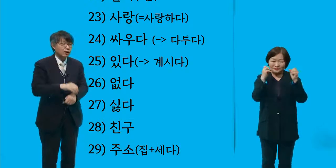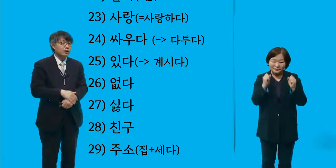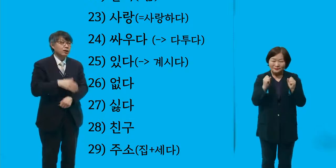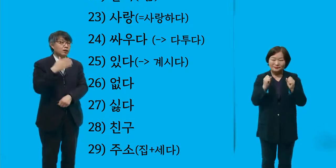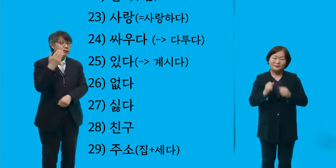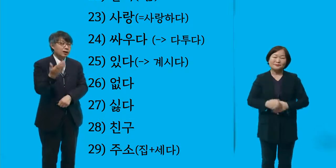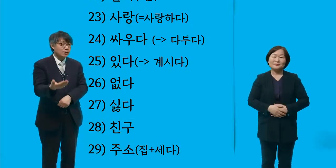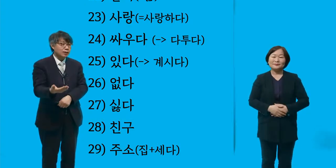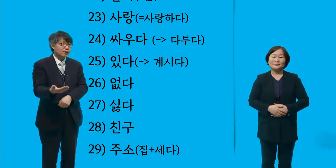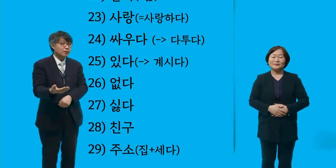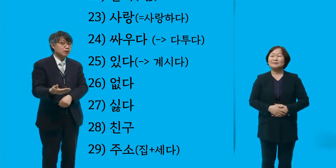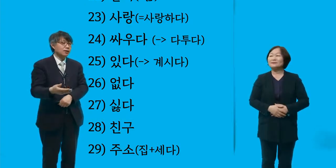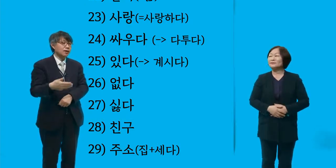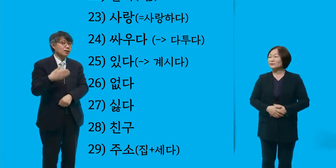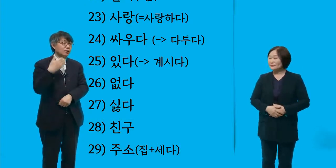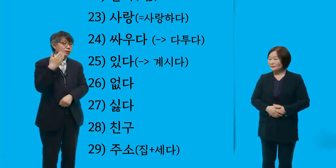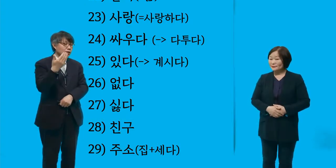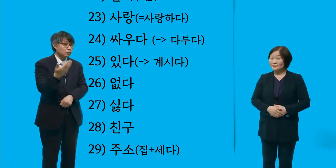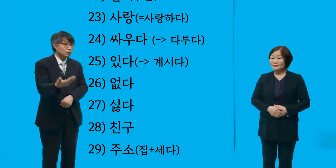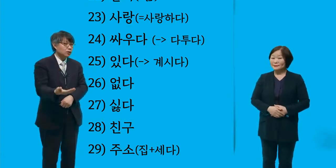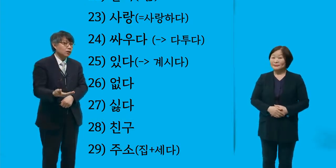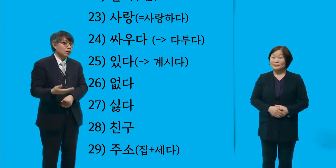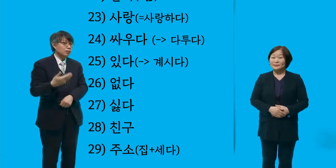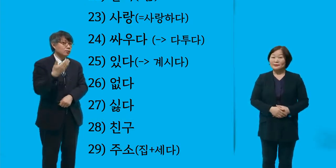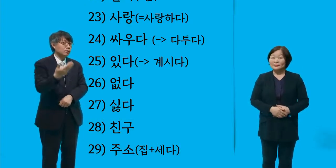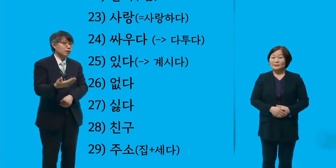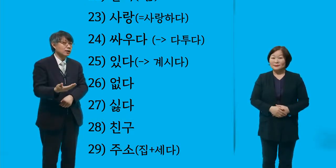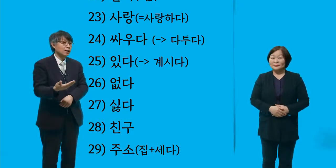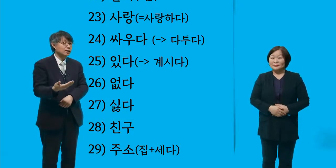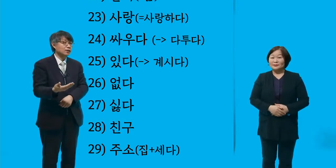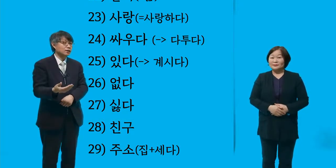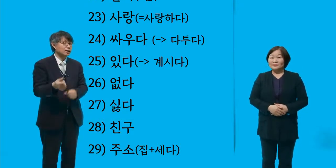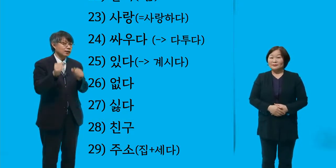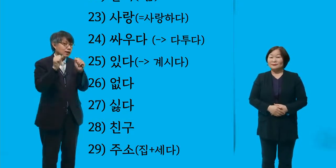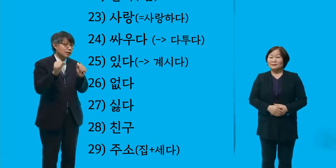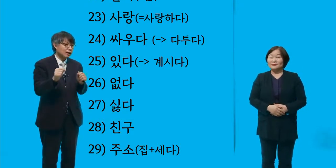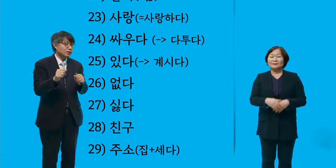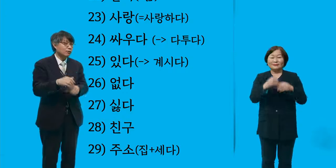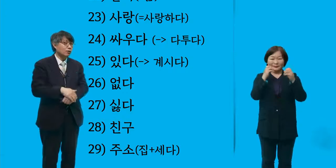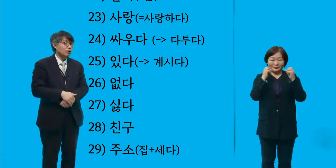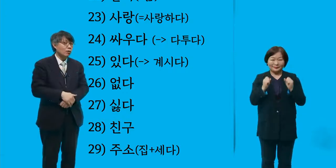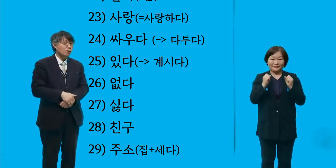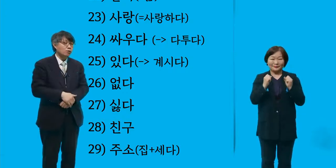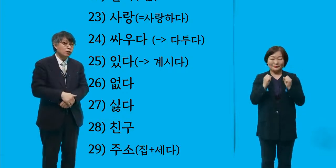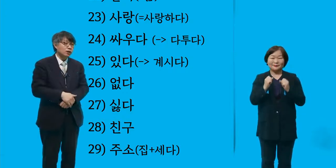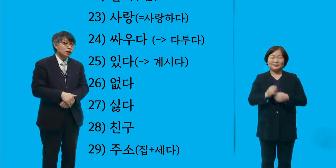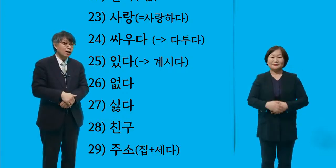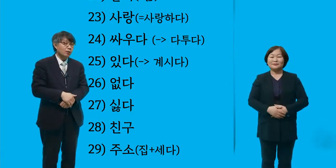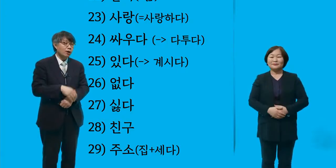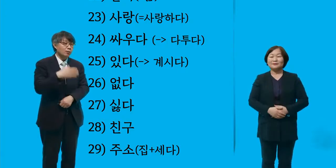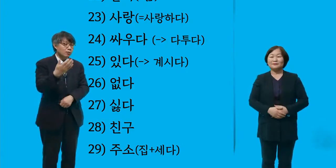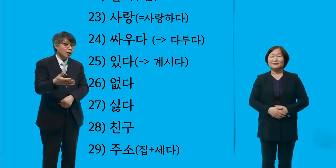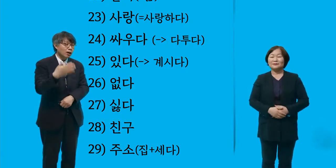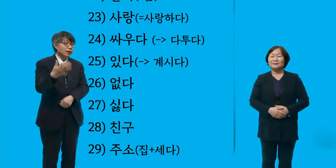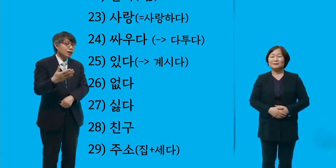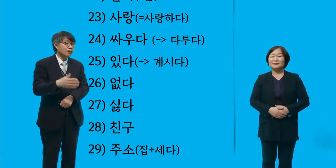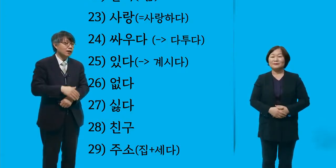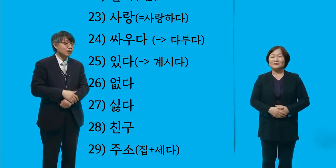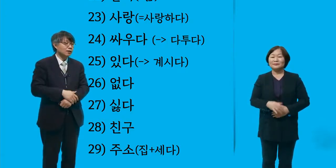그러니까 사람이라든지 아니면 존재에 대한 부분들을 할 때는 계시다 쓰고요. 뭐 물건이나 뭐가 있다 이렇게 할